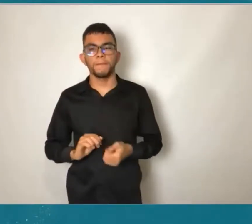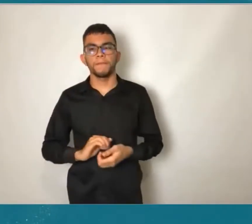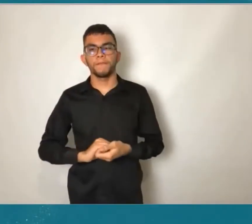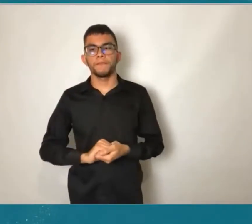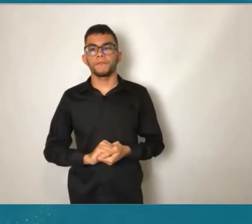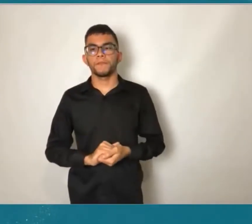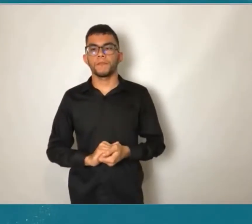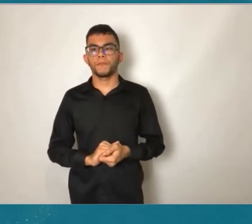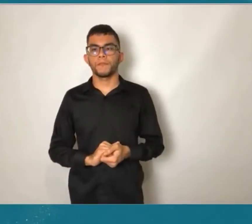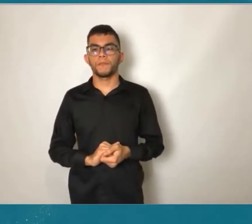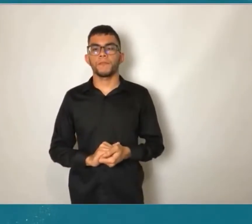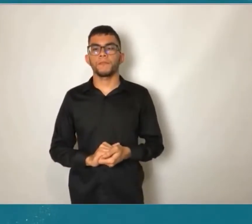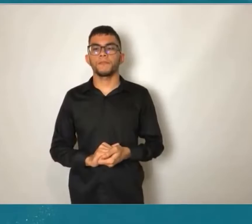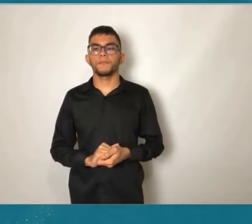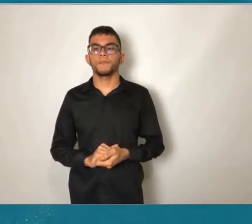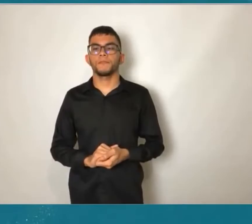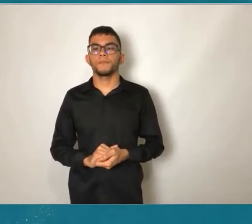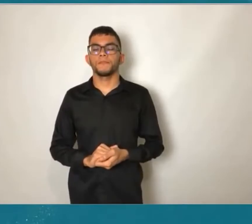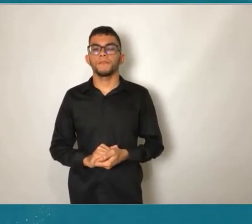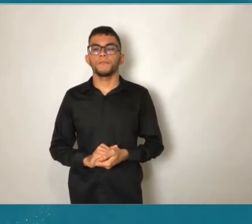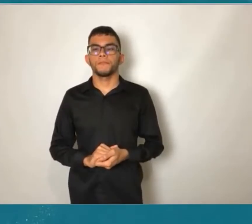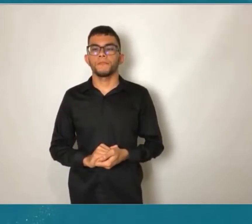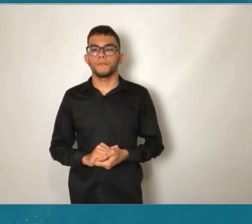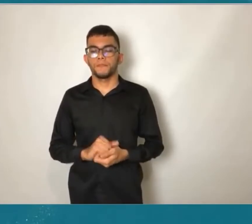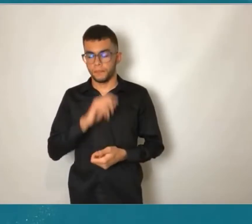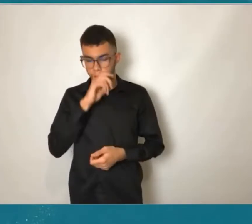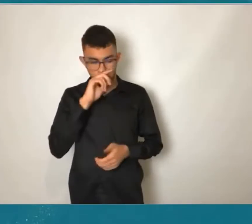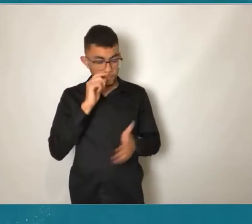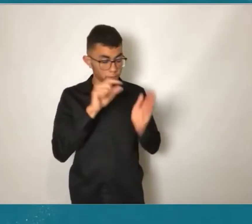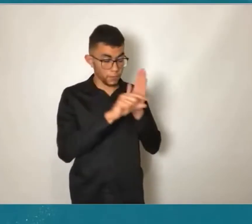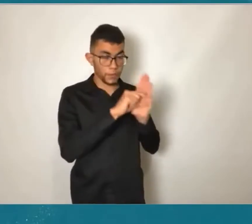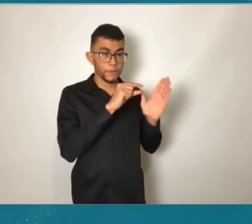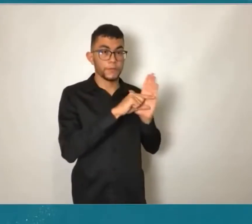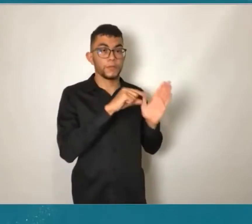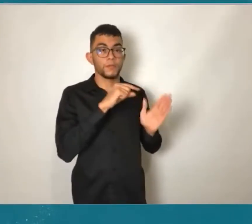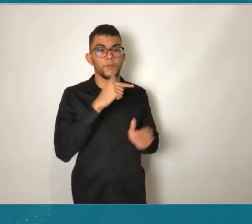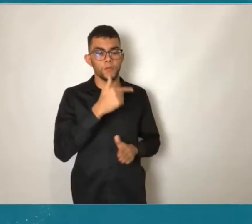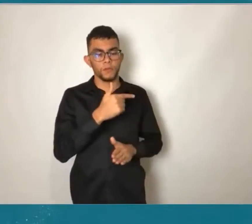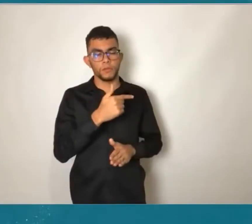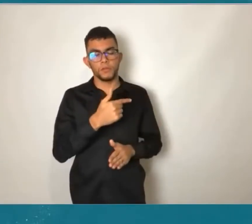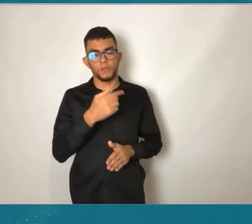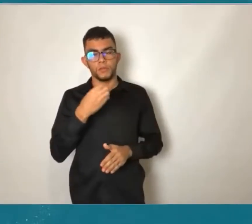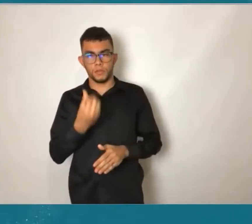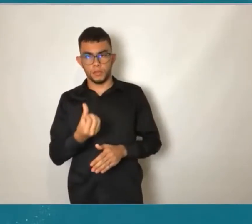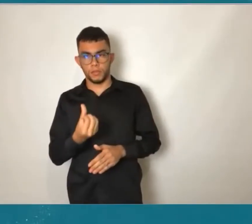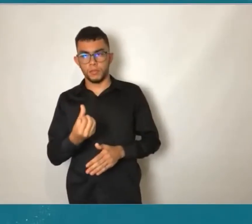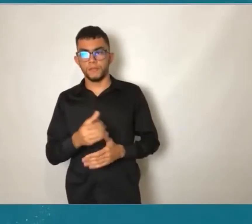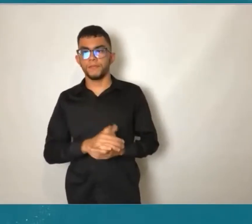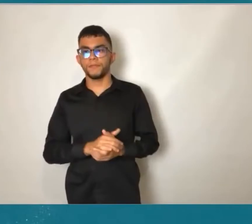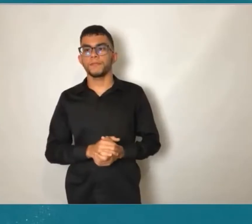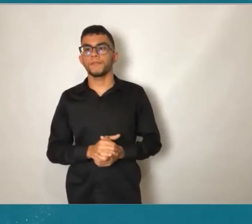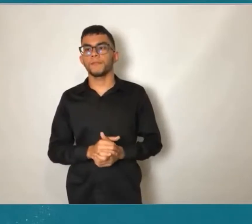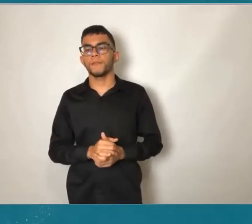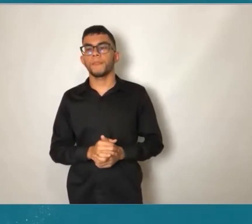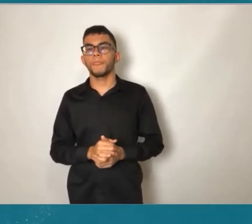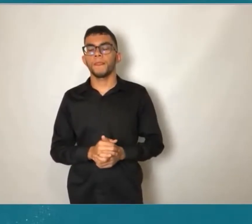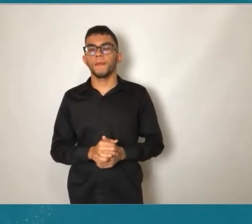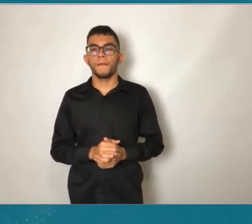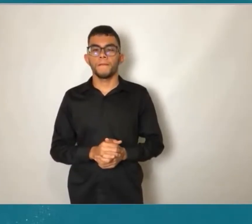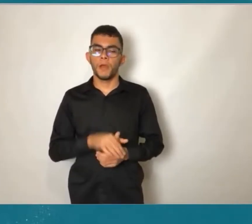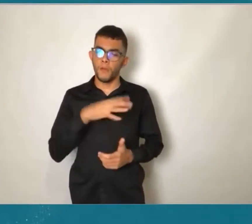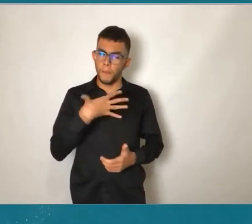um sinal, quer seja embaixo nas profundezas ou em cima nas alturas. Quer dizer, o Senhor falou para o